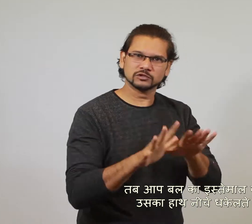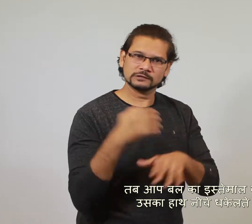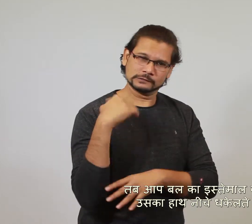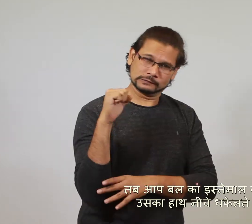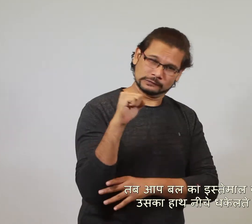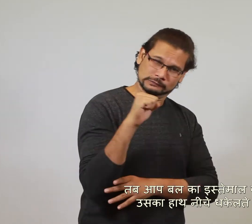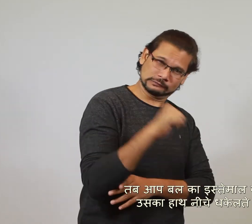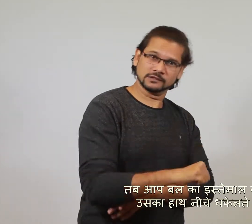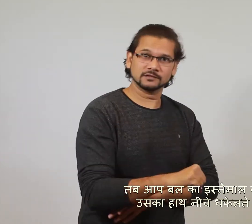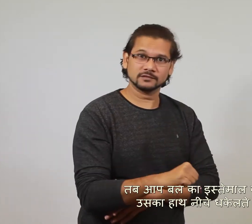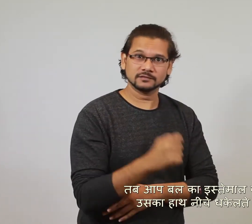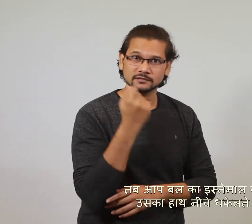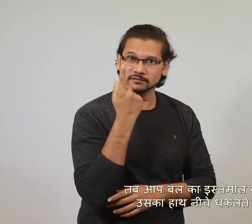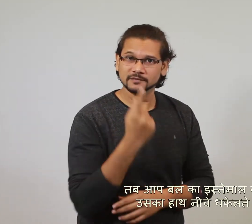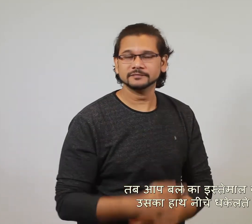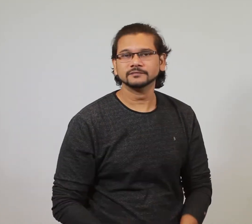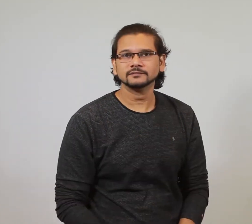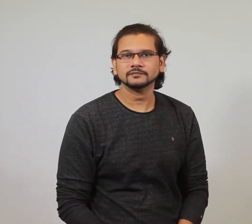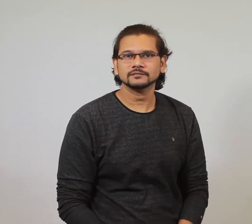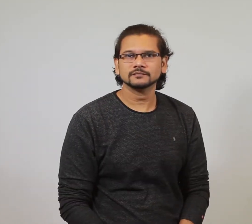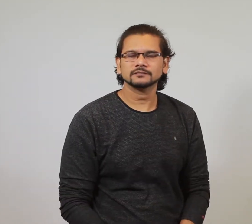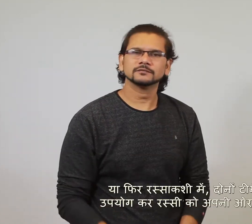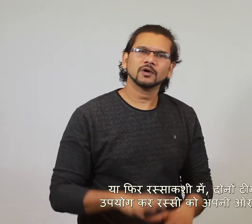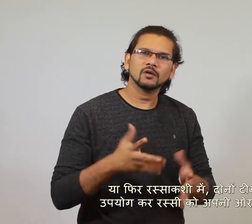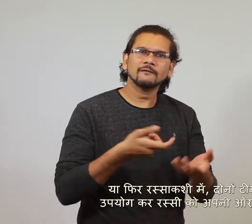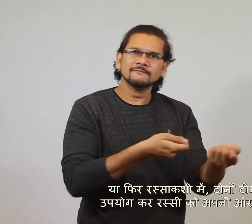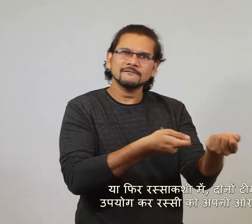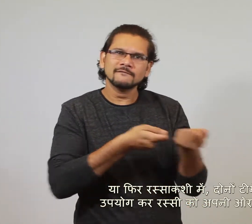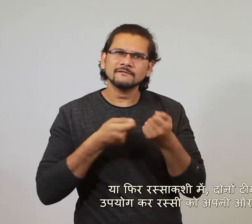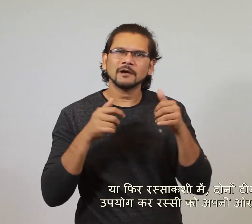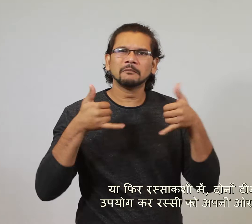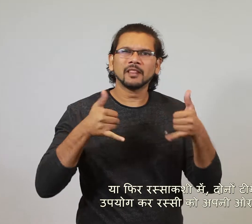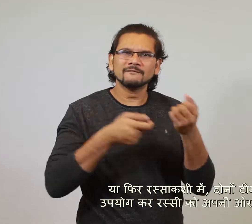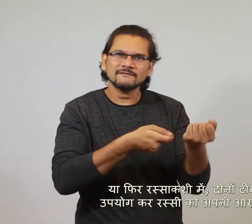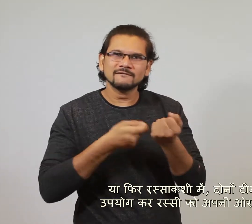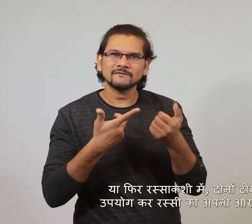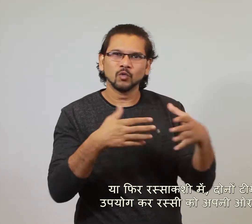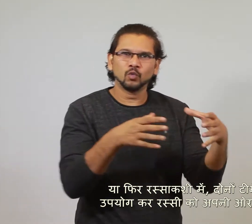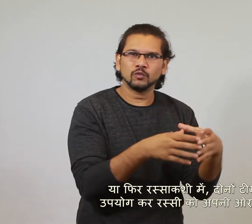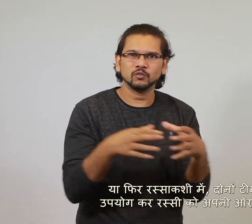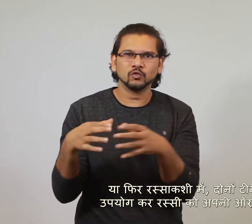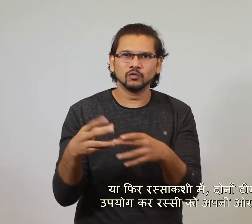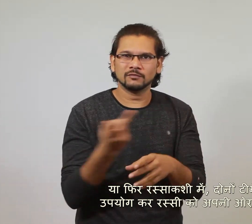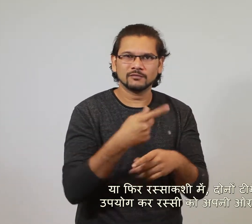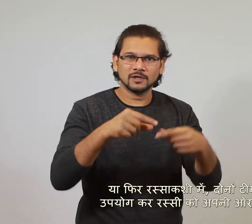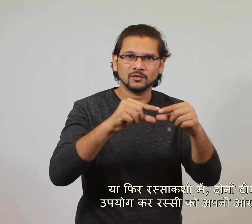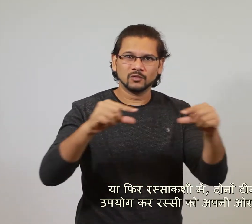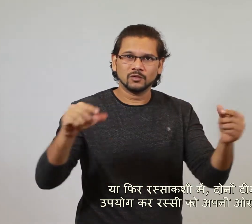उसका हाथ नीचे धकेलते हैं या फिर रस्सा कशी में दोनों